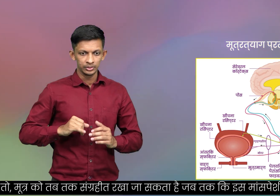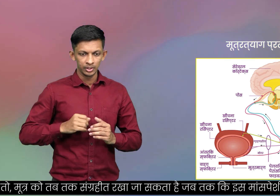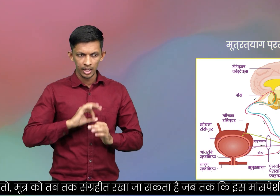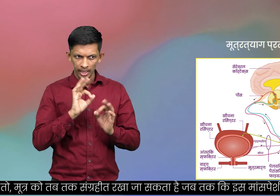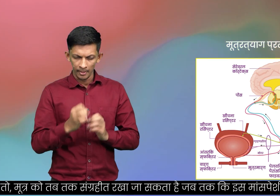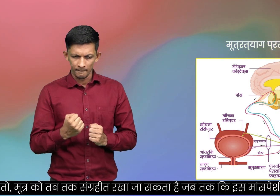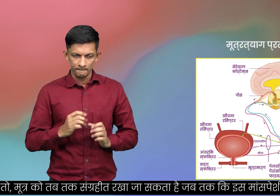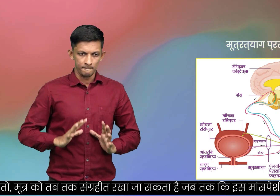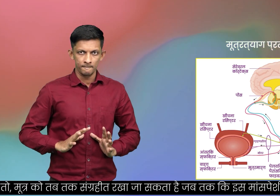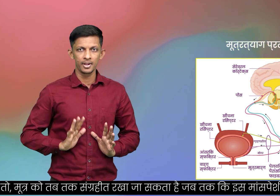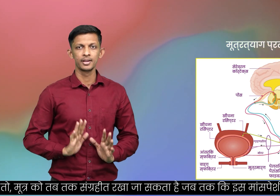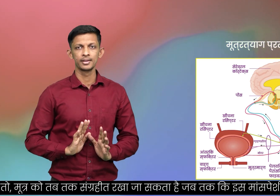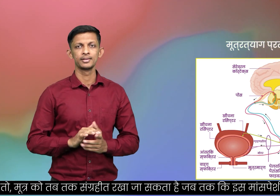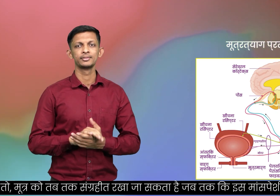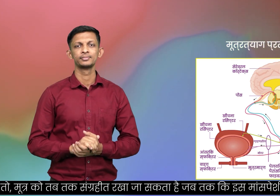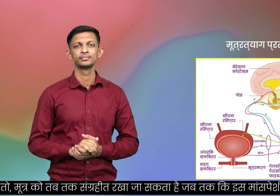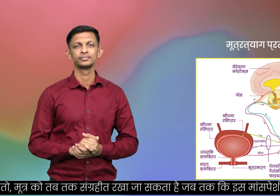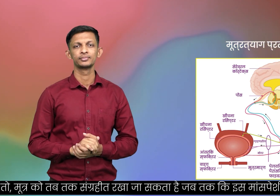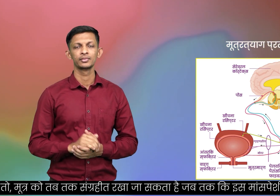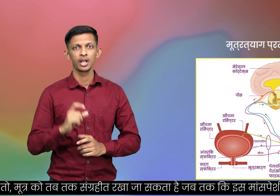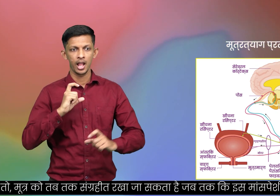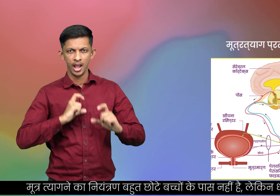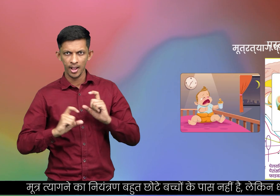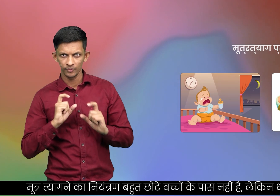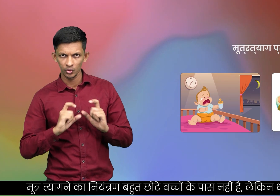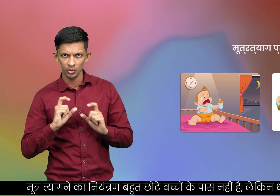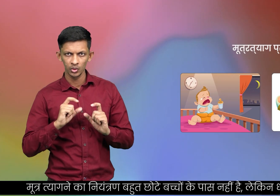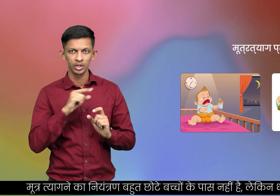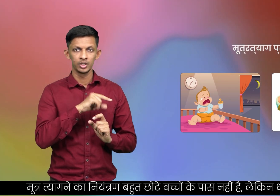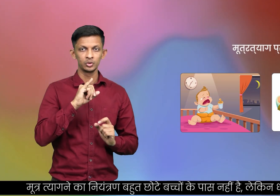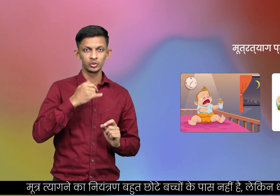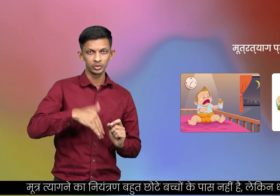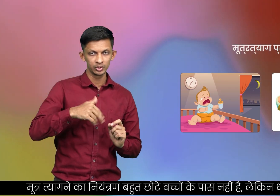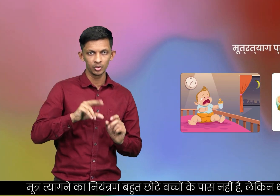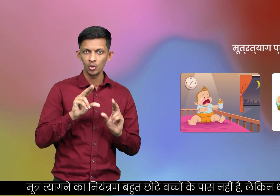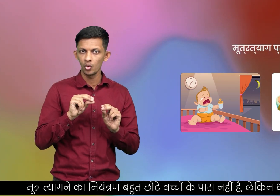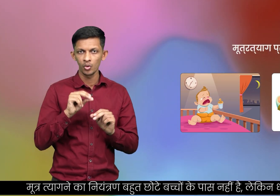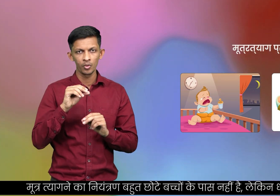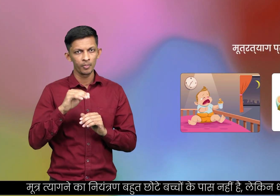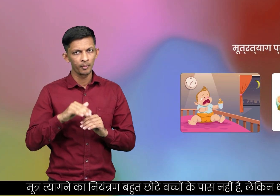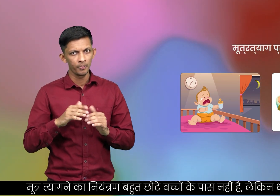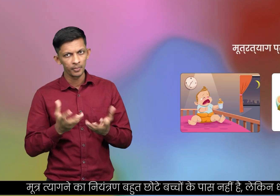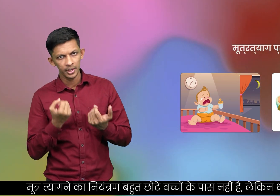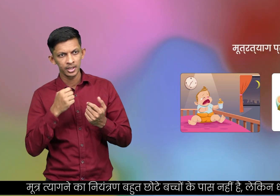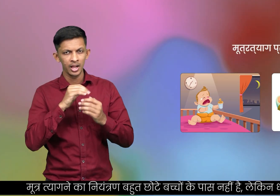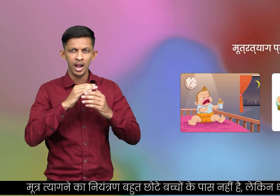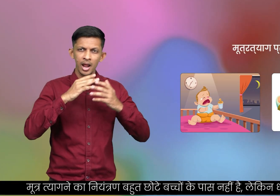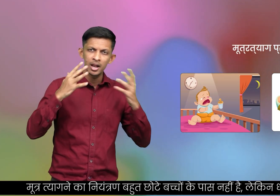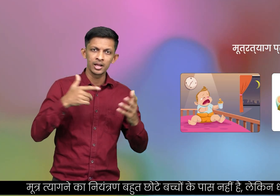मांसपेशी को भी आराम न दिया जाए। मूत्र त्यागने का नियंत्रण बहुत